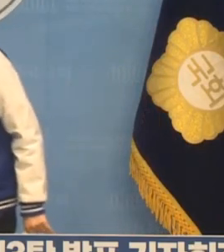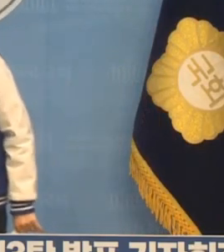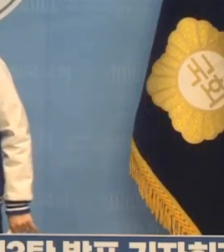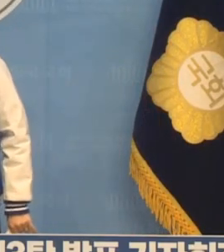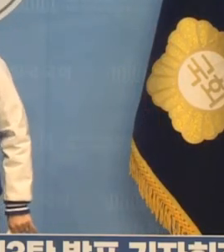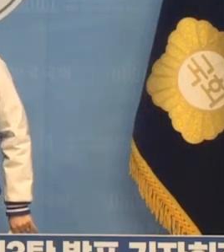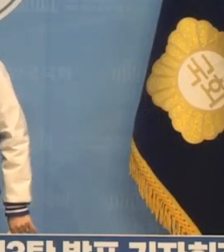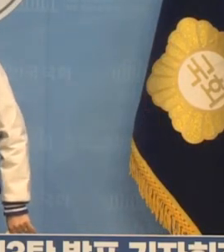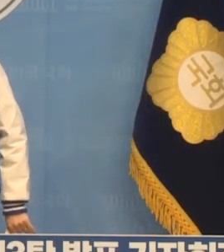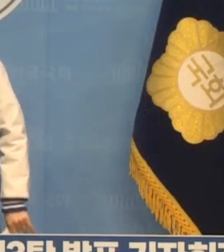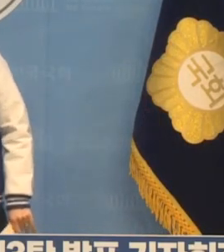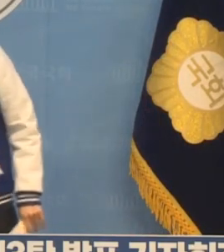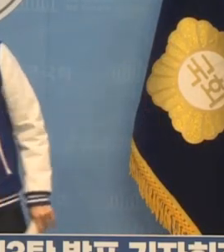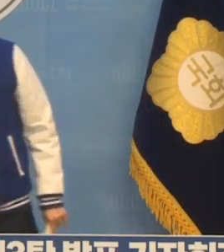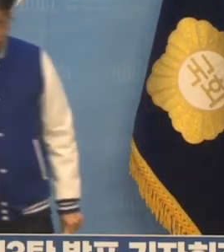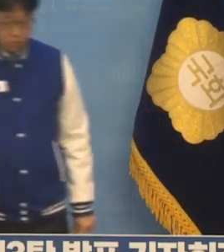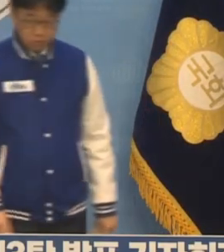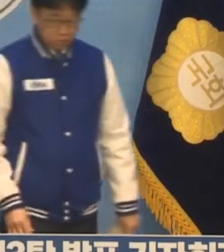두 번째.